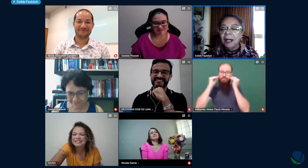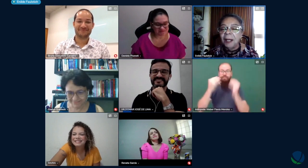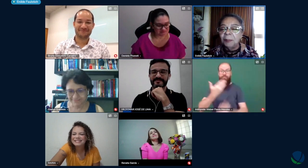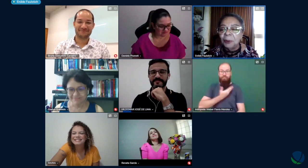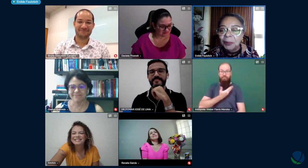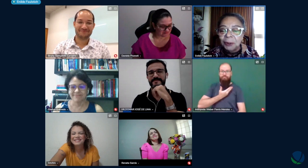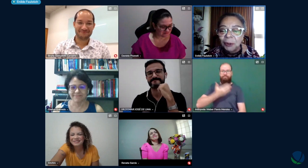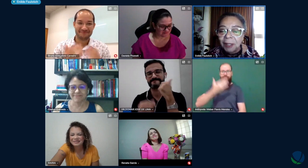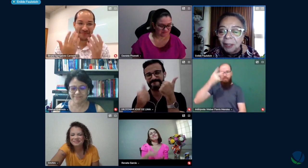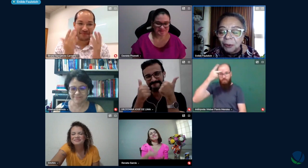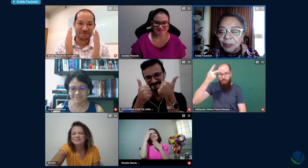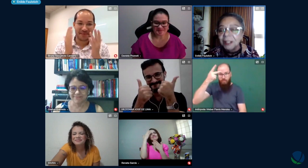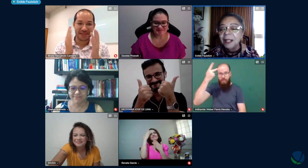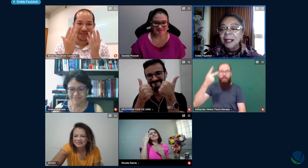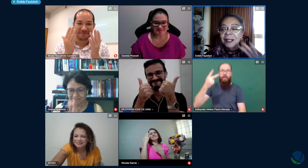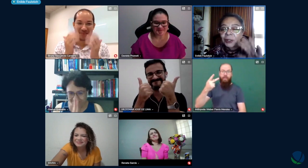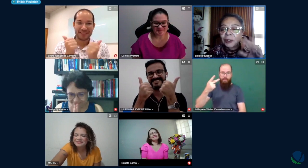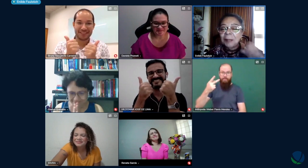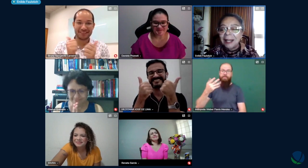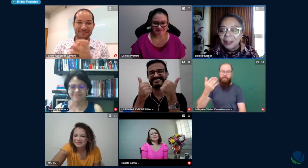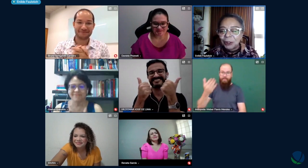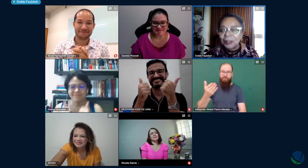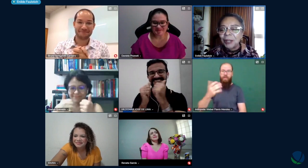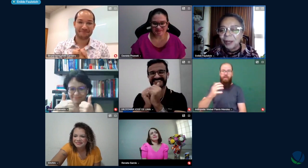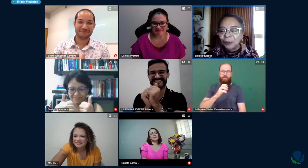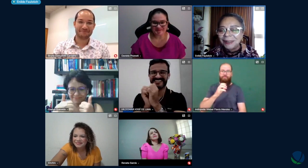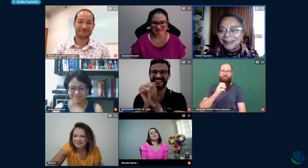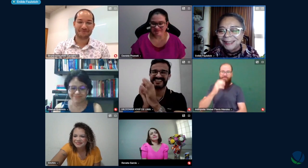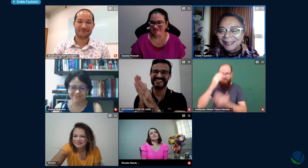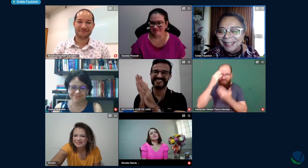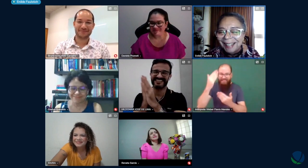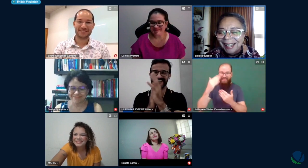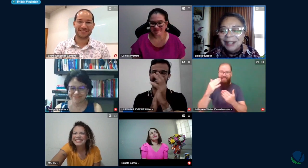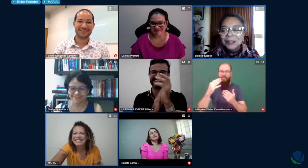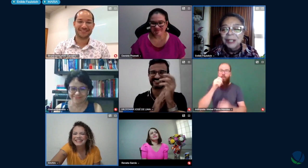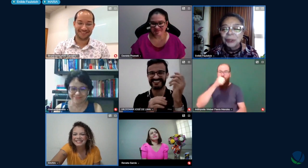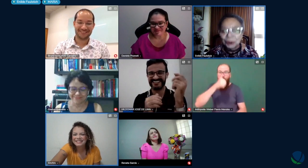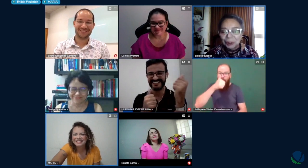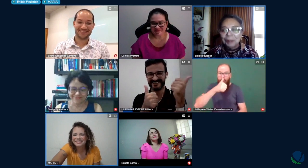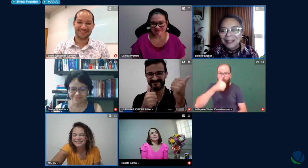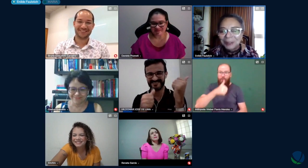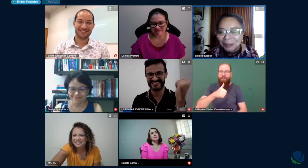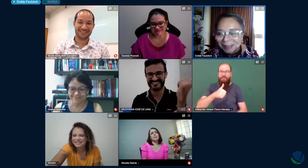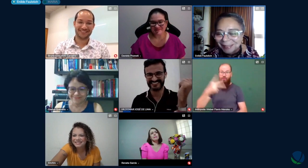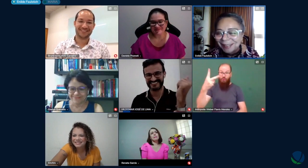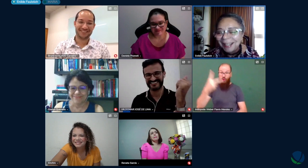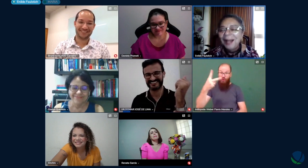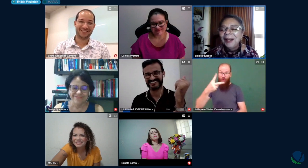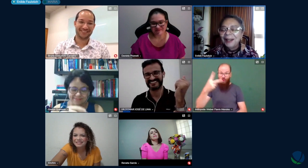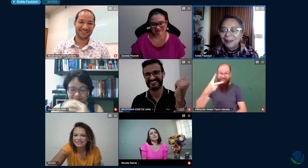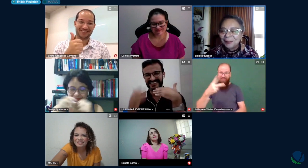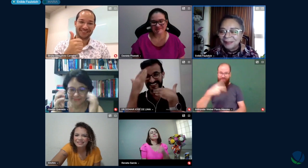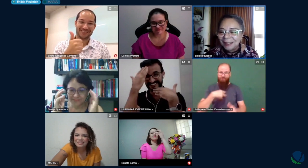obrigado, Domar, Bruna, adorei com vocês. Vocês estão na minha lista já, viu? Vocês dois estão na minha lista.